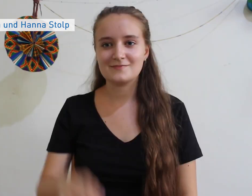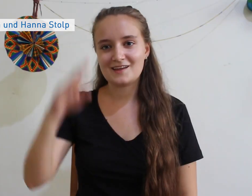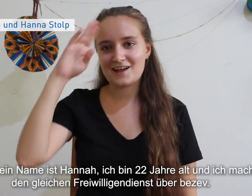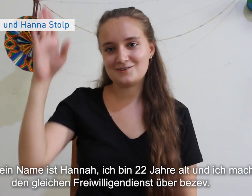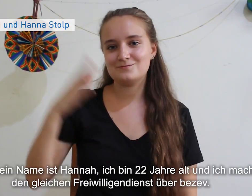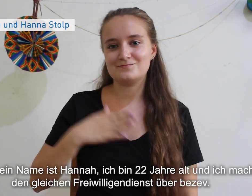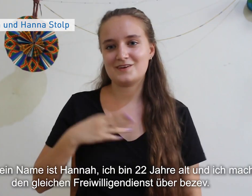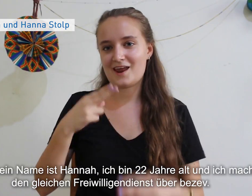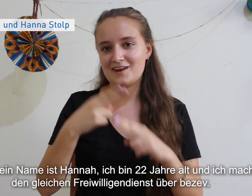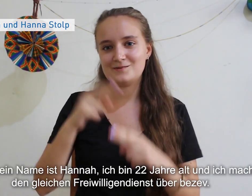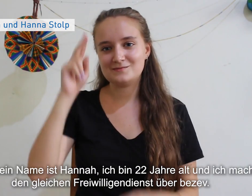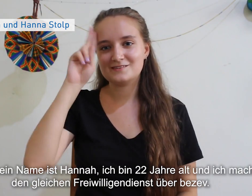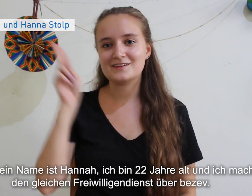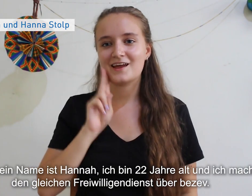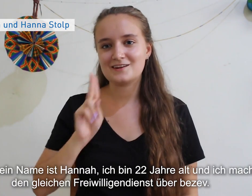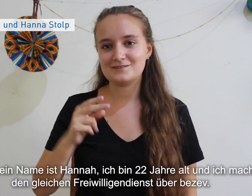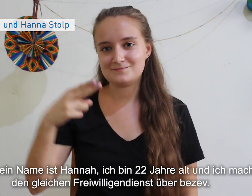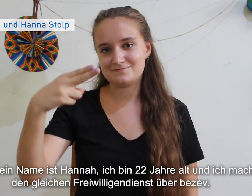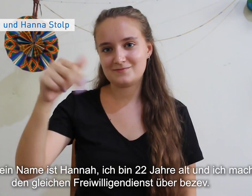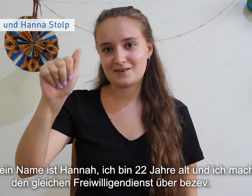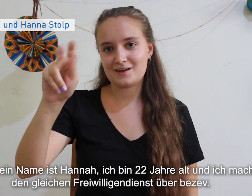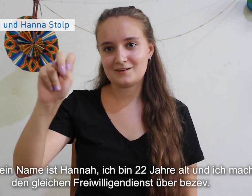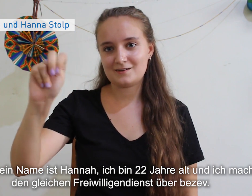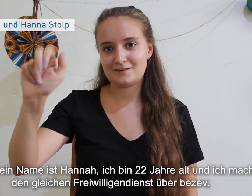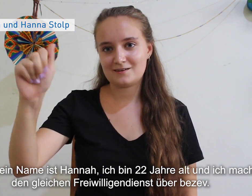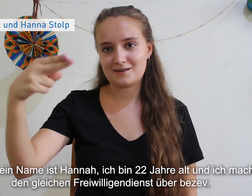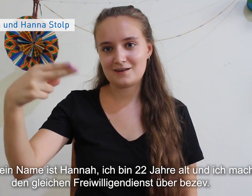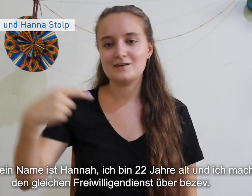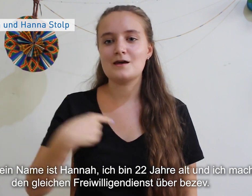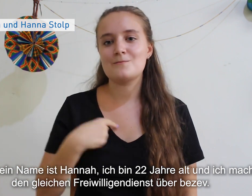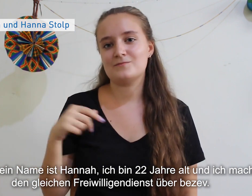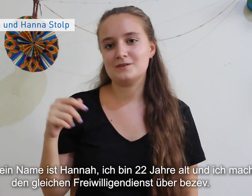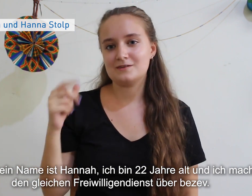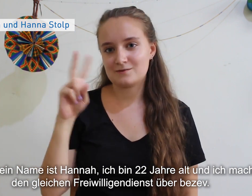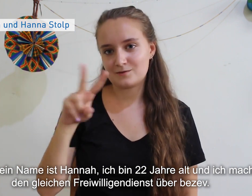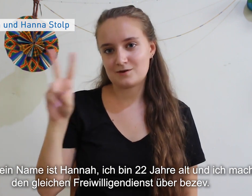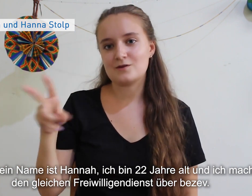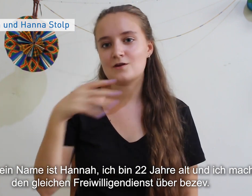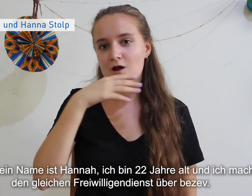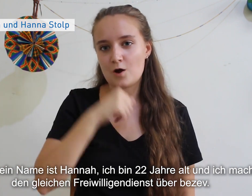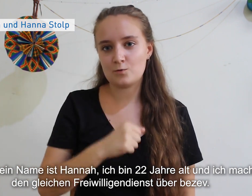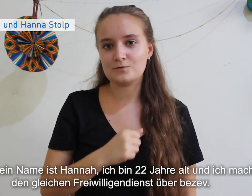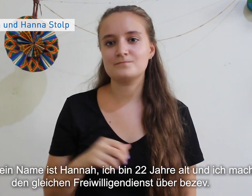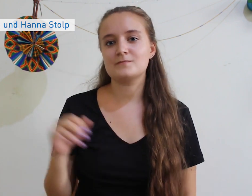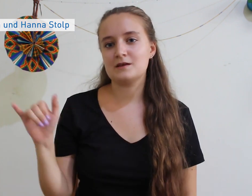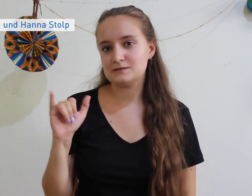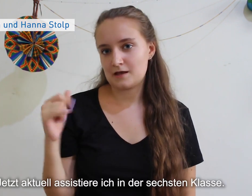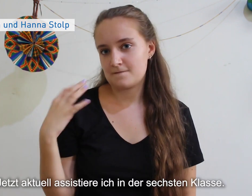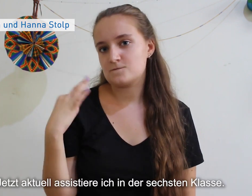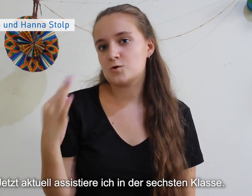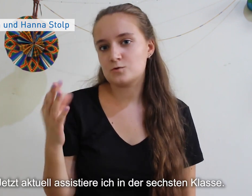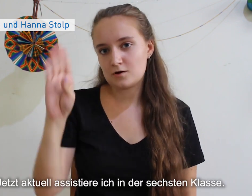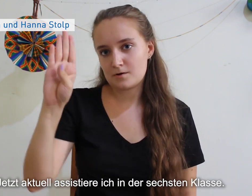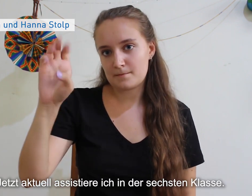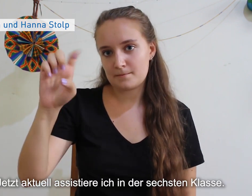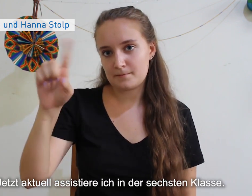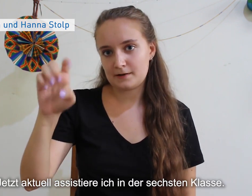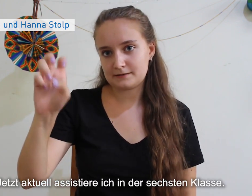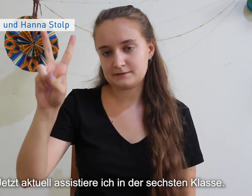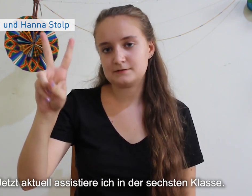Hallo, mein Name ist Hanna, ich bin 22 Jahre alt und ich mache den gleichen Freiwilligendienst über BZEF. Jetzt aktuell assistiere ich in der 6.